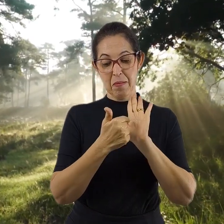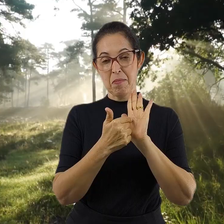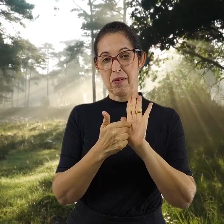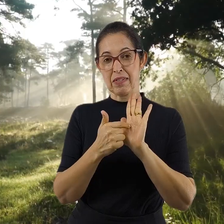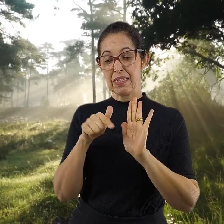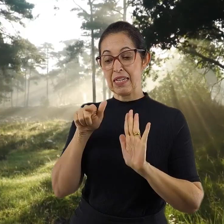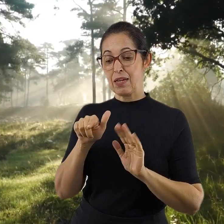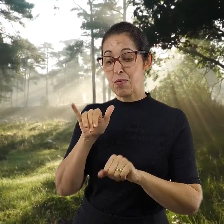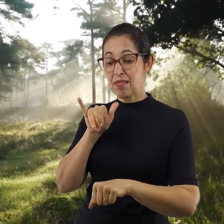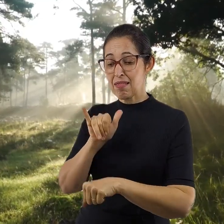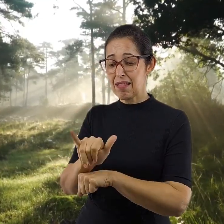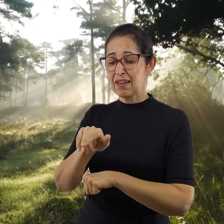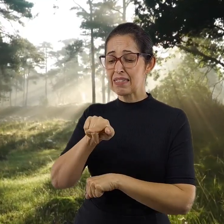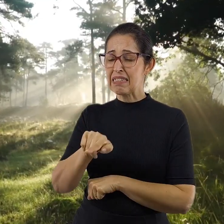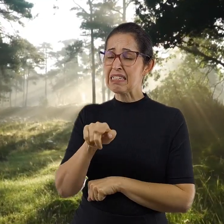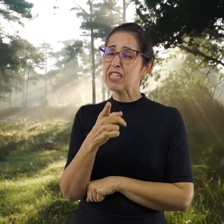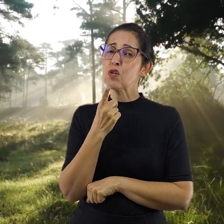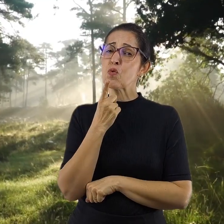traindo sangue